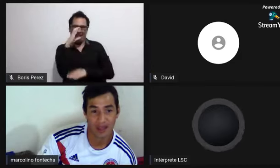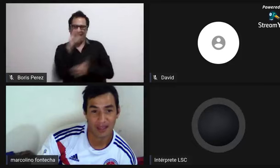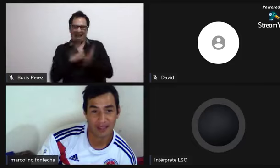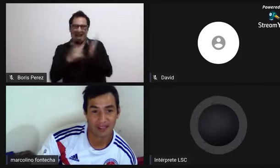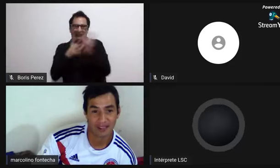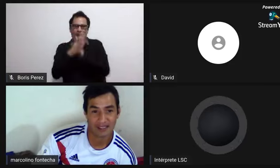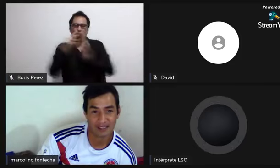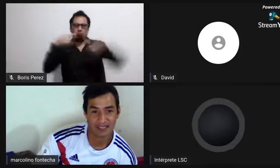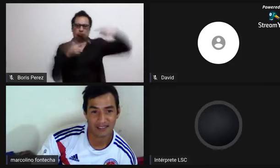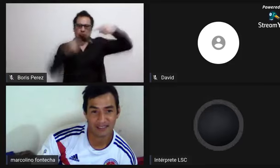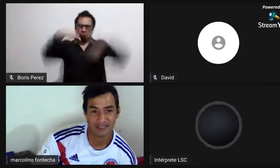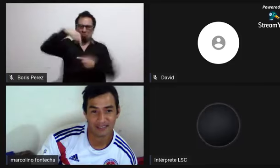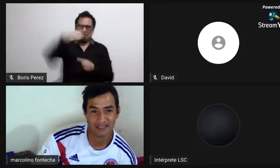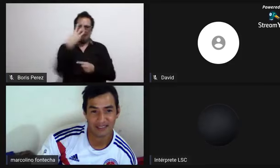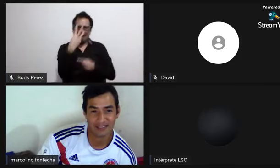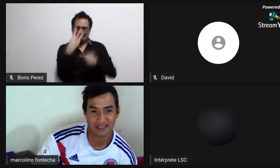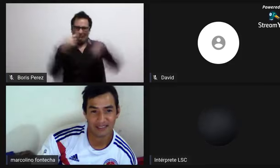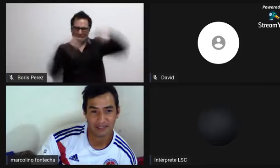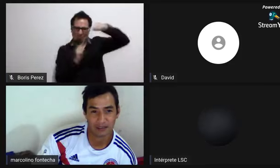estamos hablando de Bogotá.